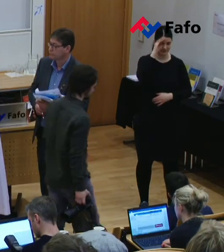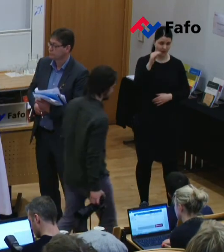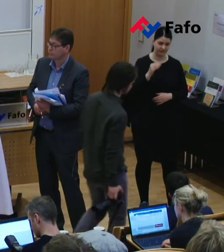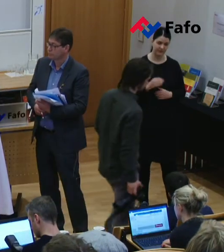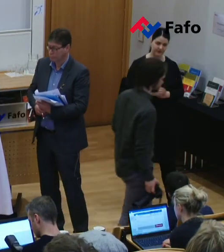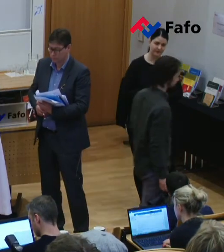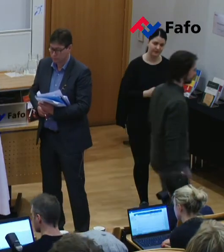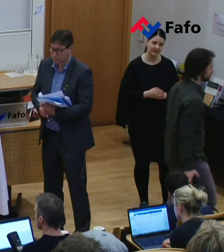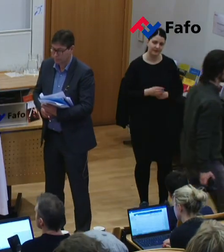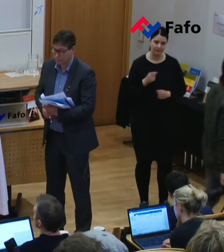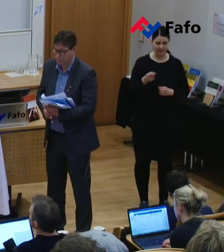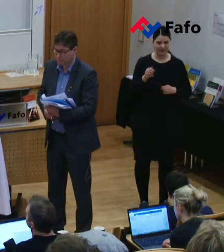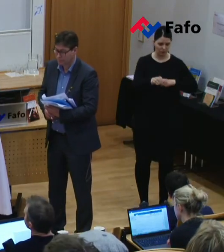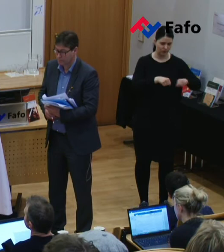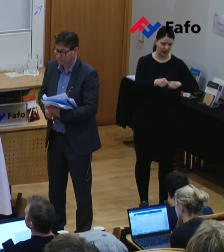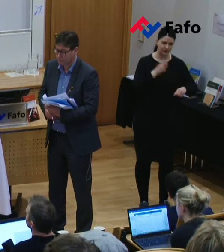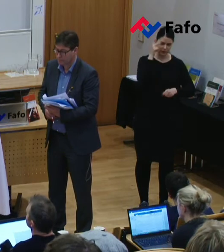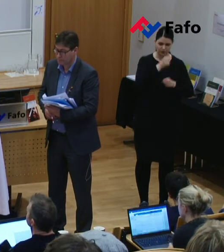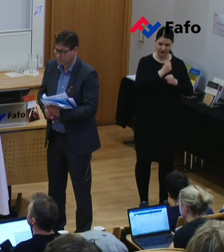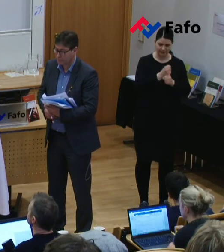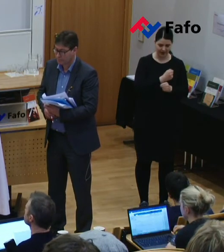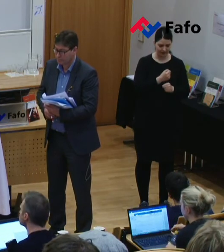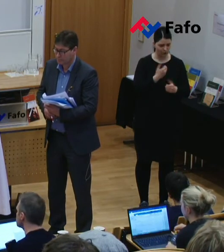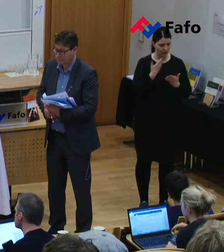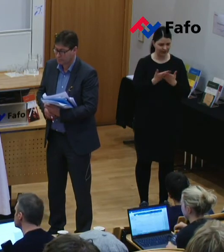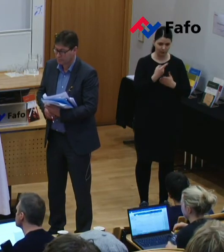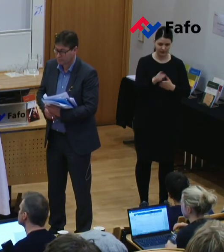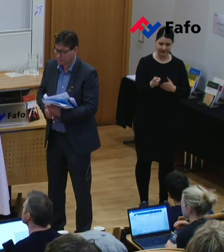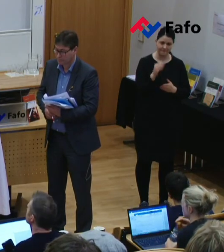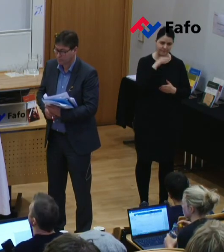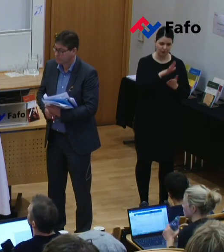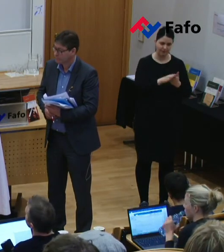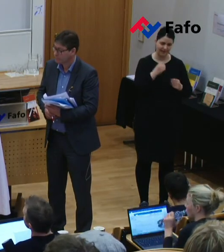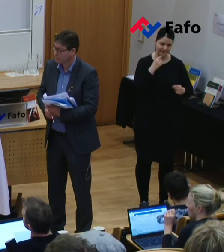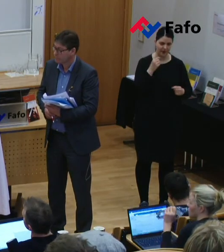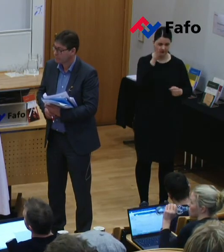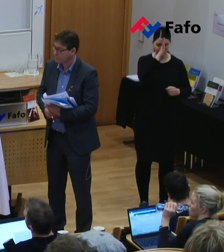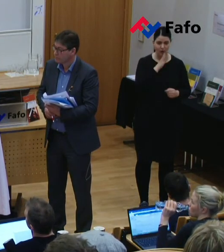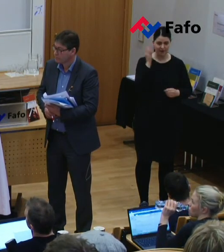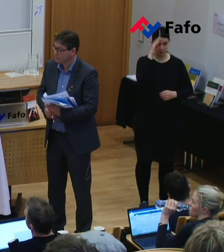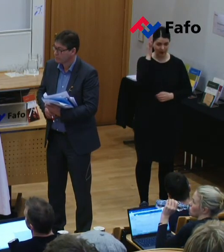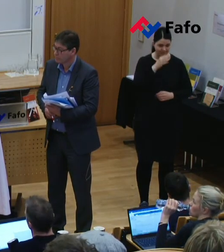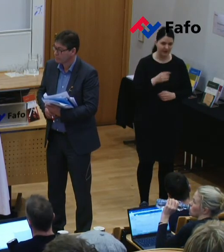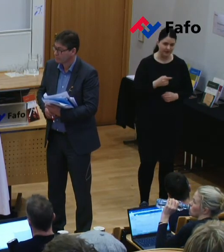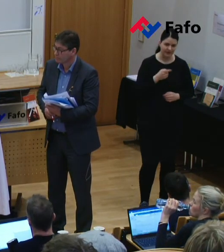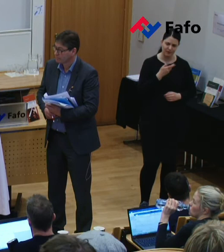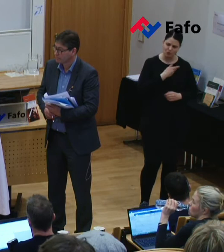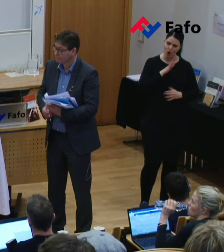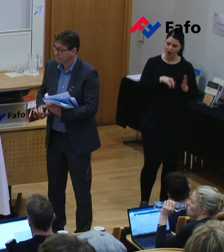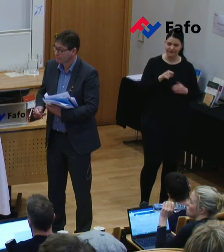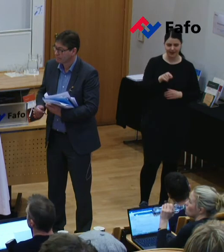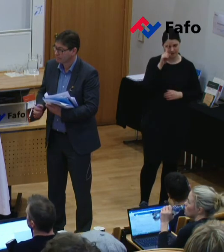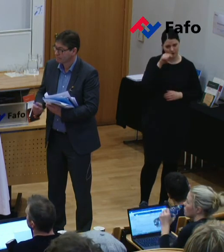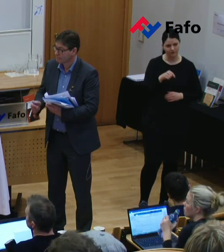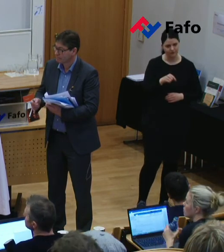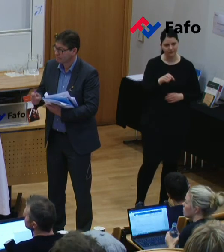kommunalt rusarbeid, i forhold til tilbud til personer med alvorlige langvarige problemer. Mye av dette